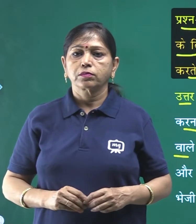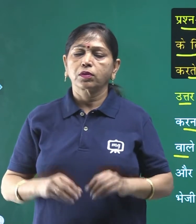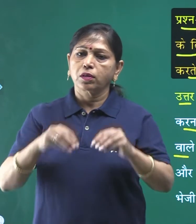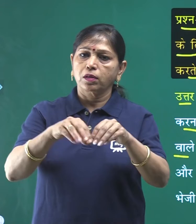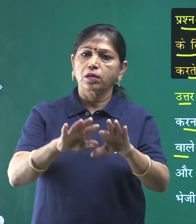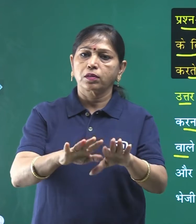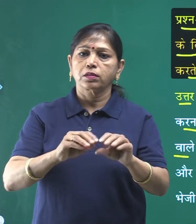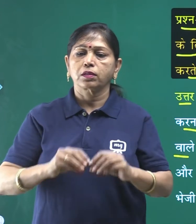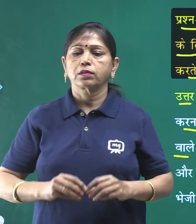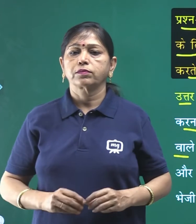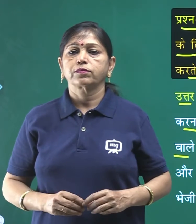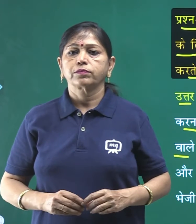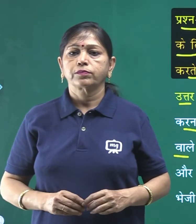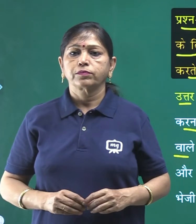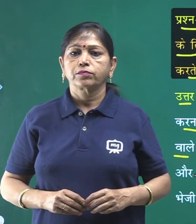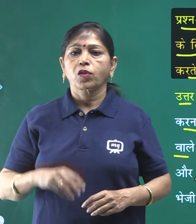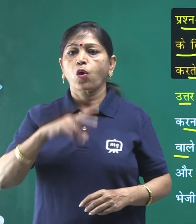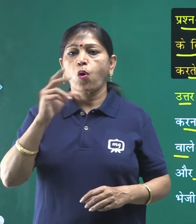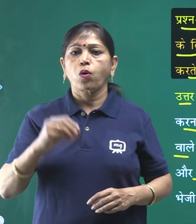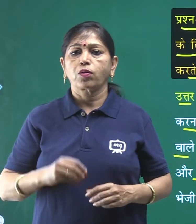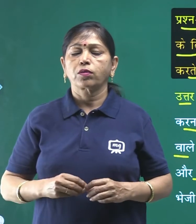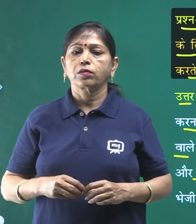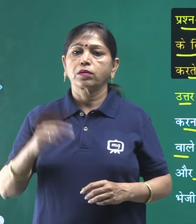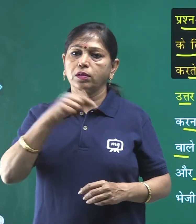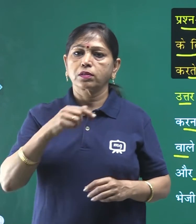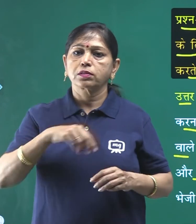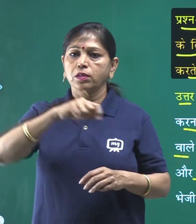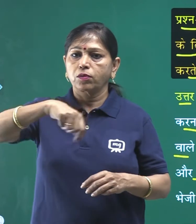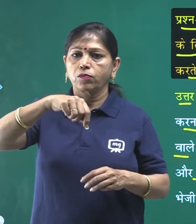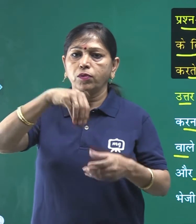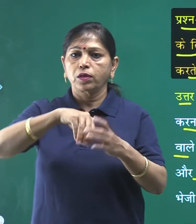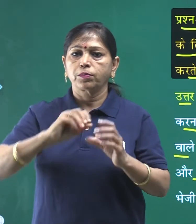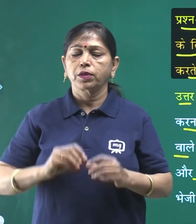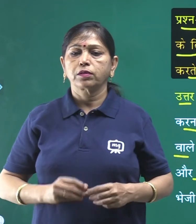रखते हैं और इस विलयन में